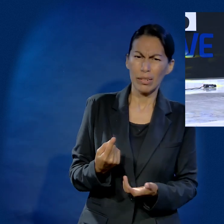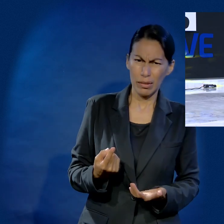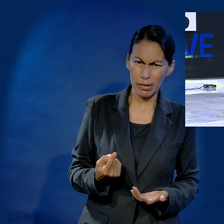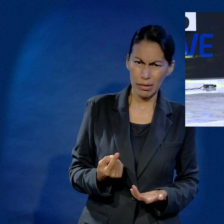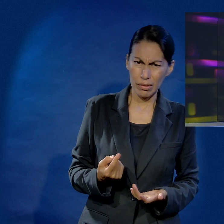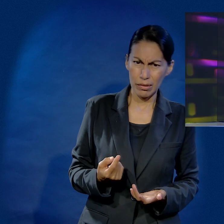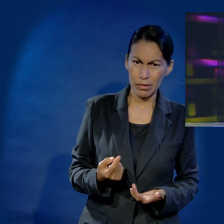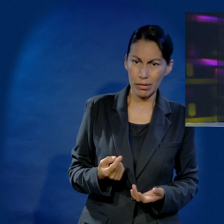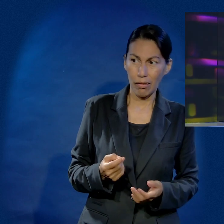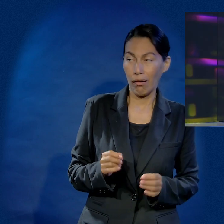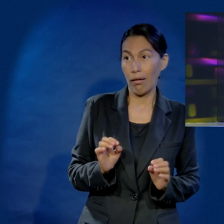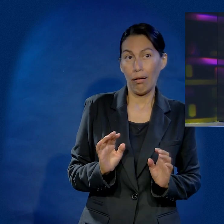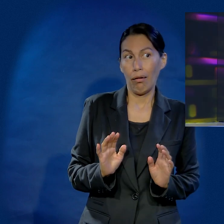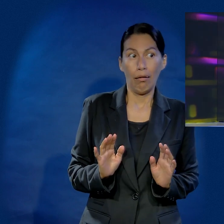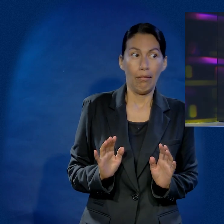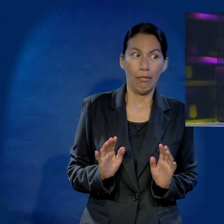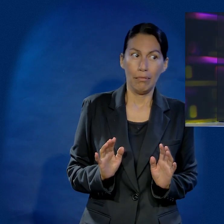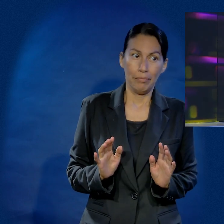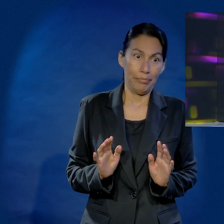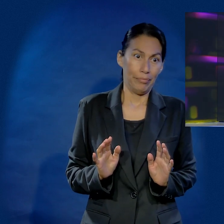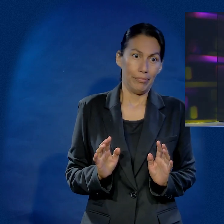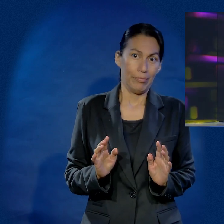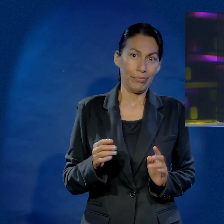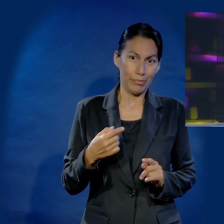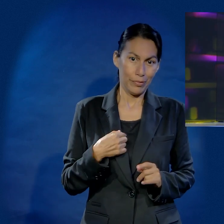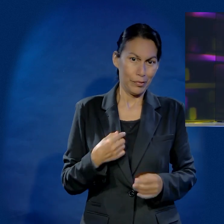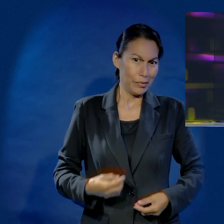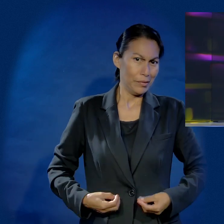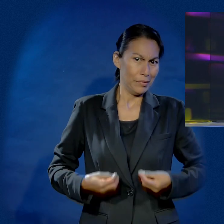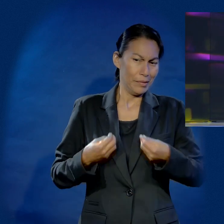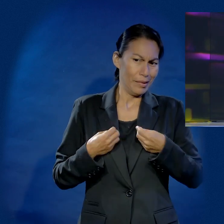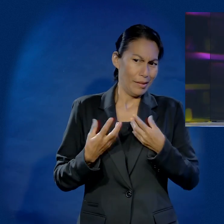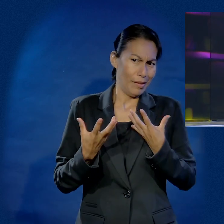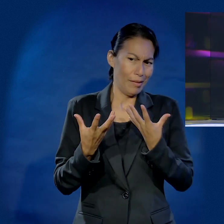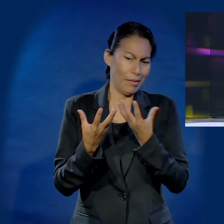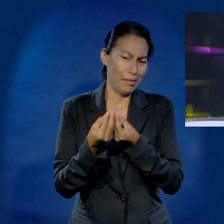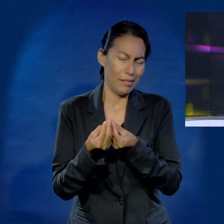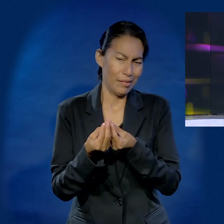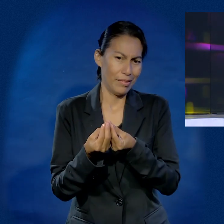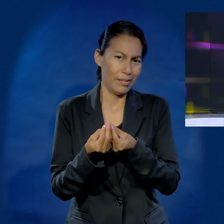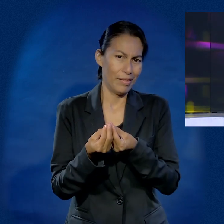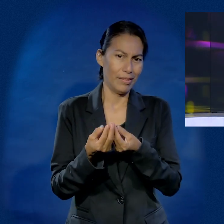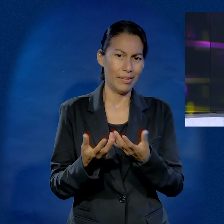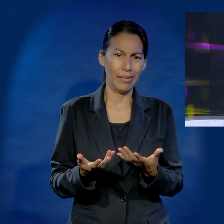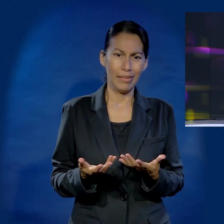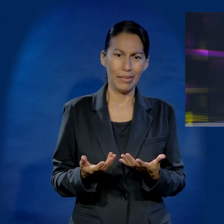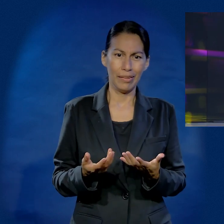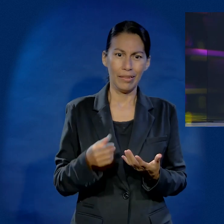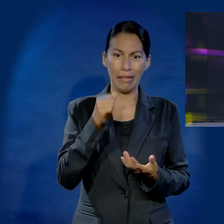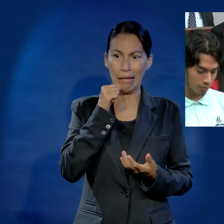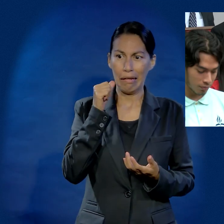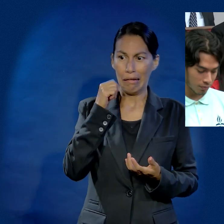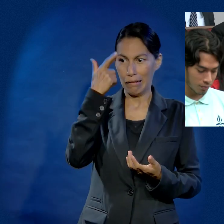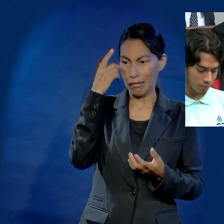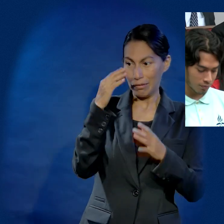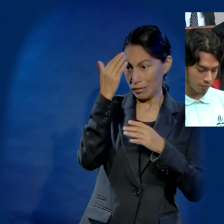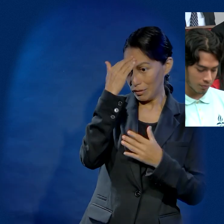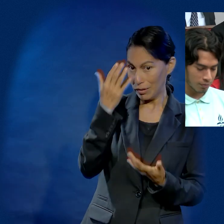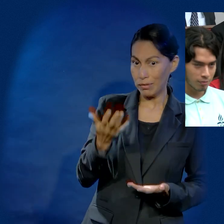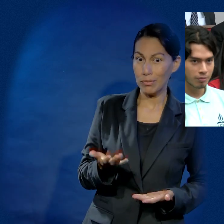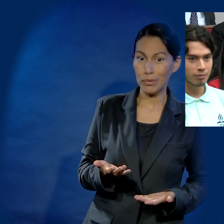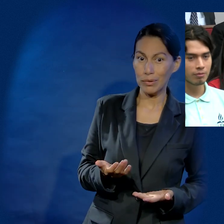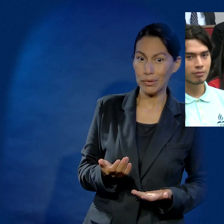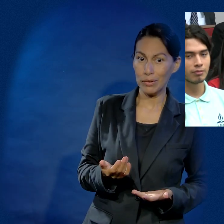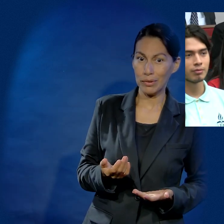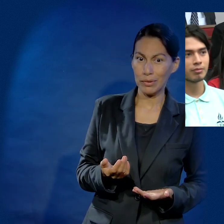¿Y por qué o qué? No, pues es que quiero pasar la vida contigo. Pues si nos